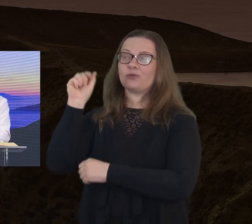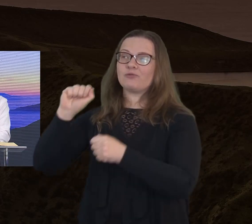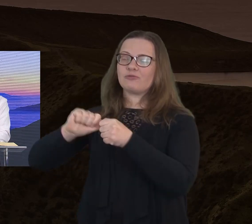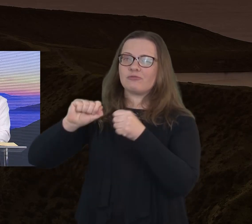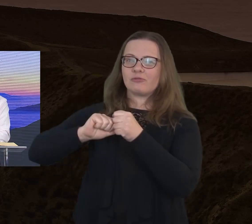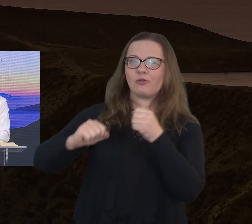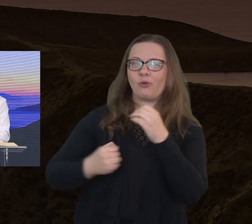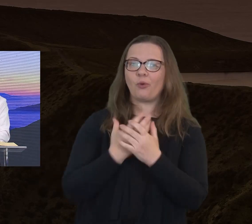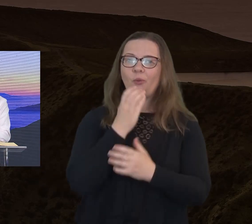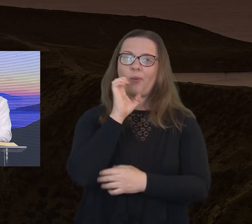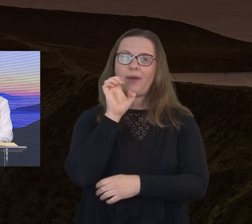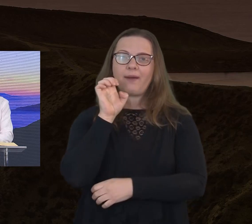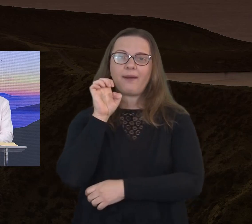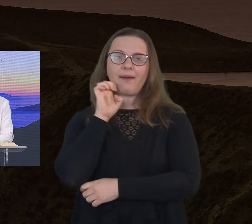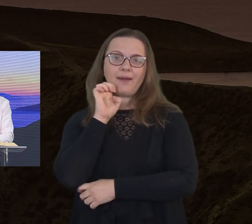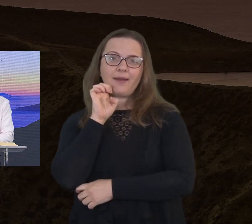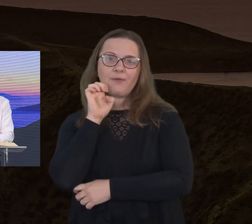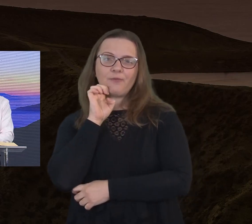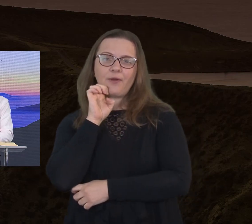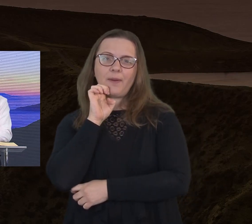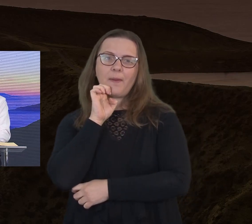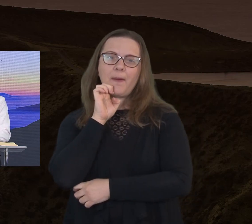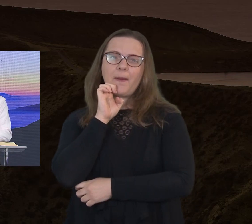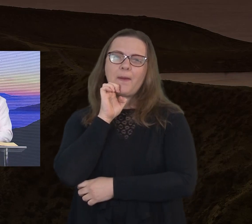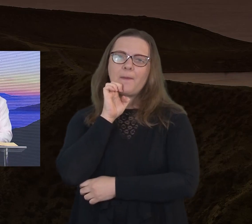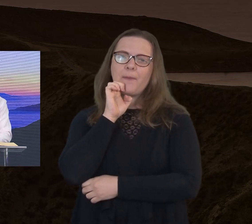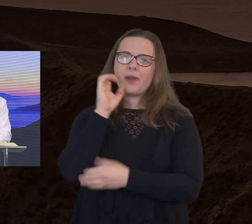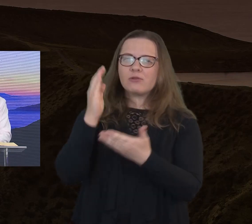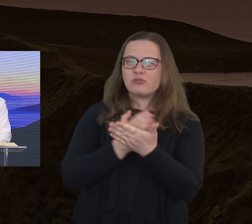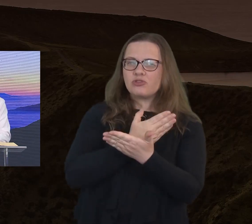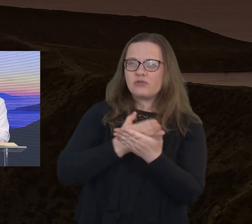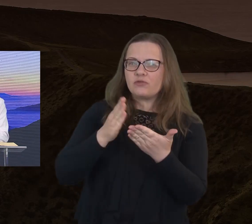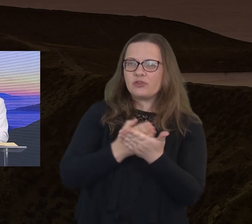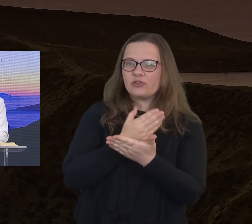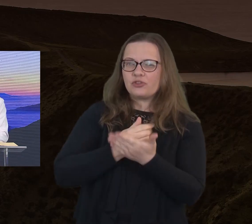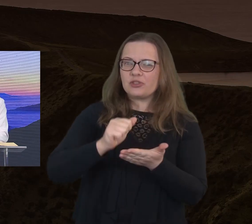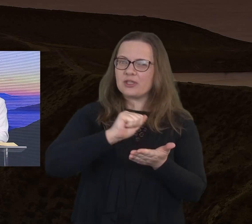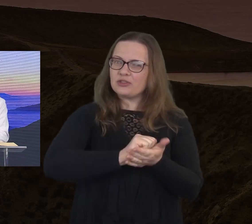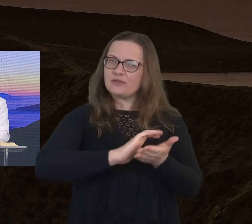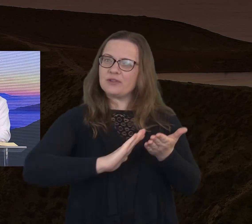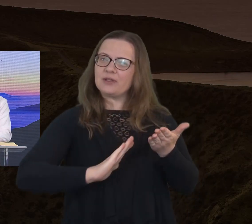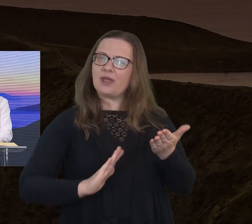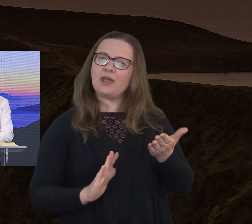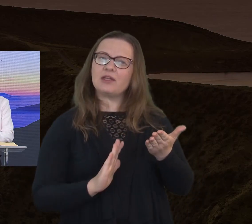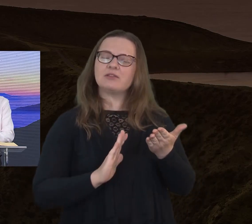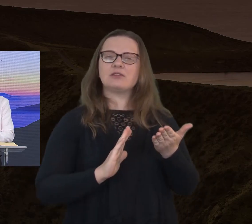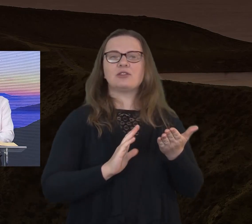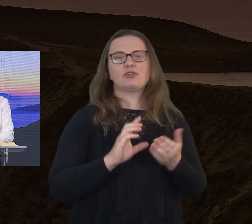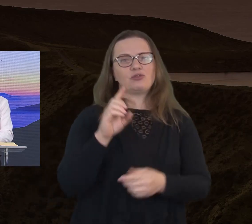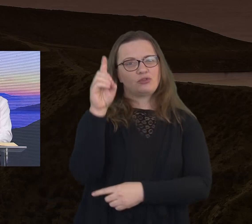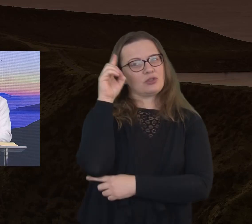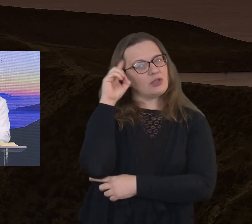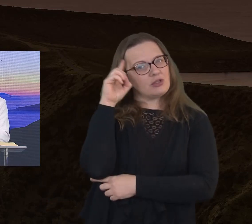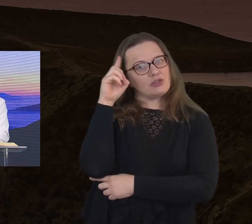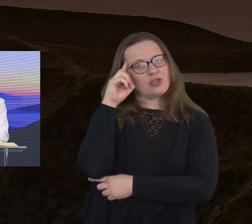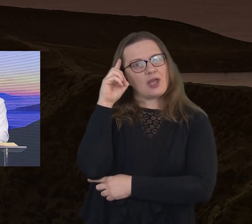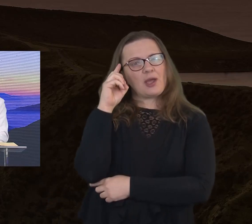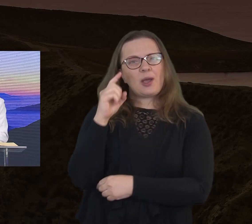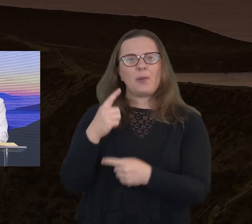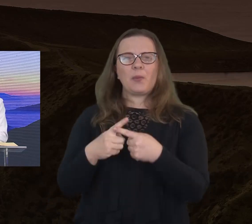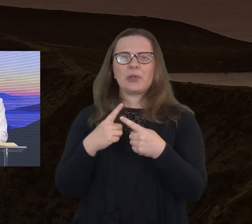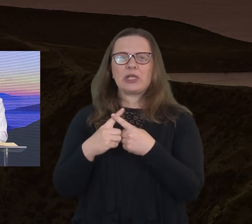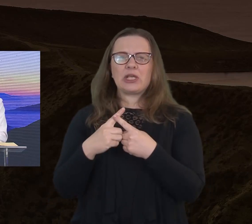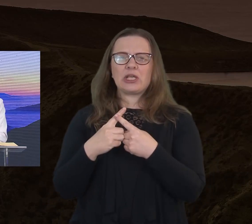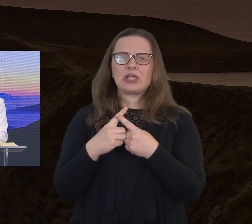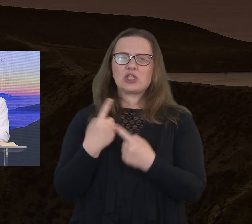Eva, que não somente dividia as tarefas com ele, porque, né, ele sozinho não conseguiria fazer